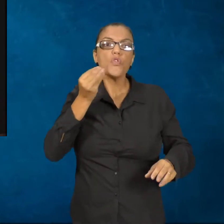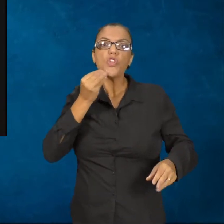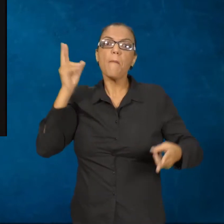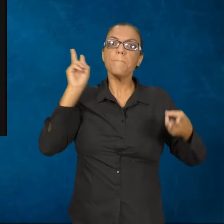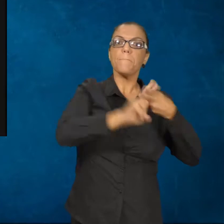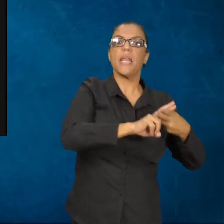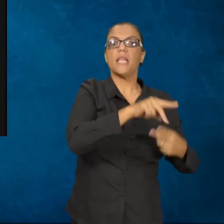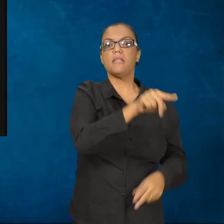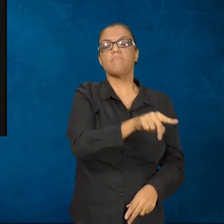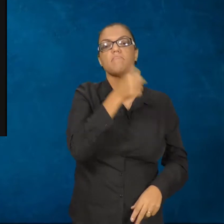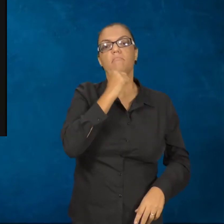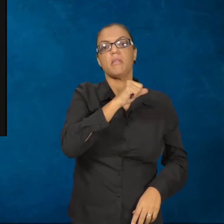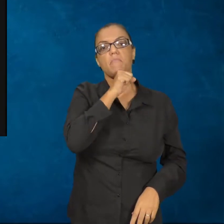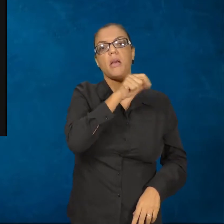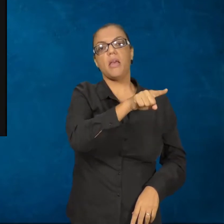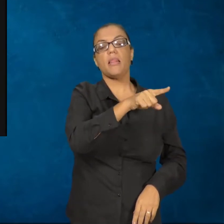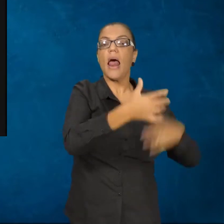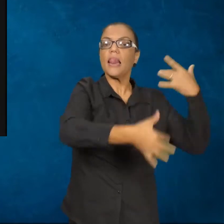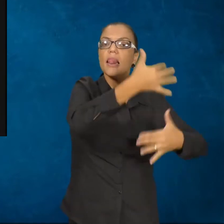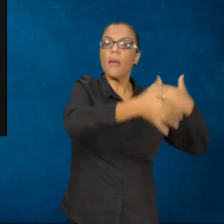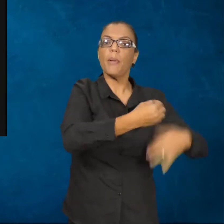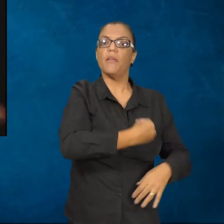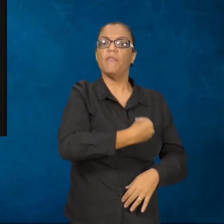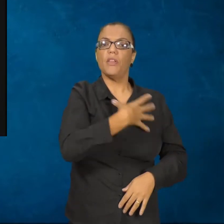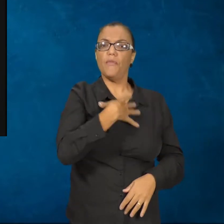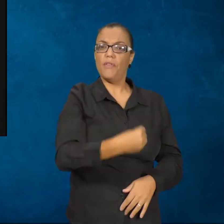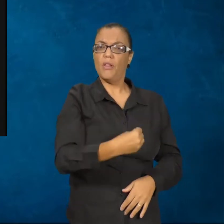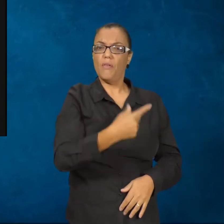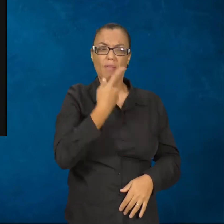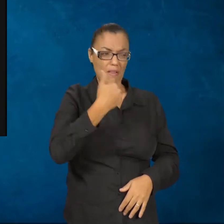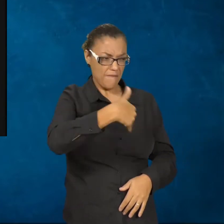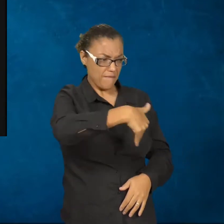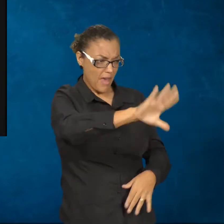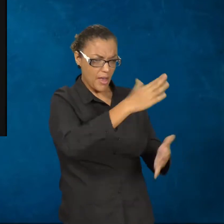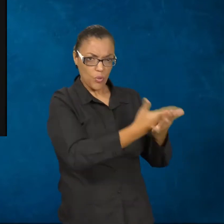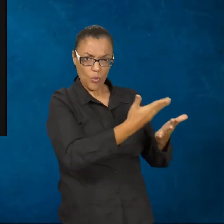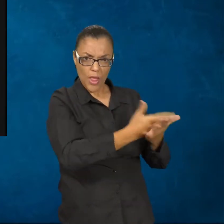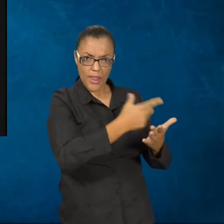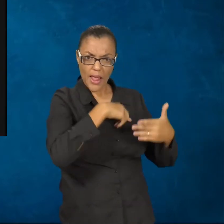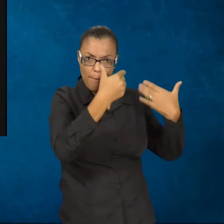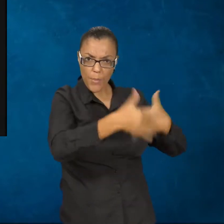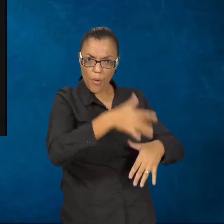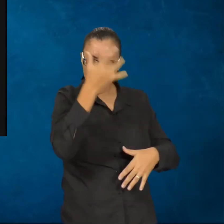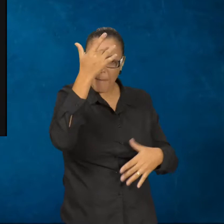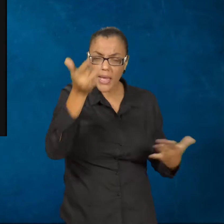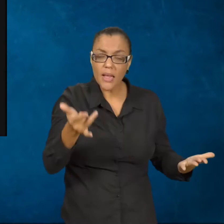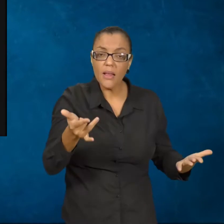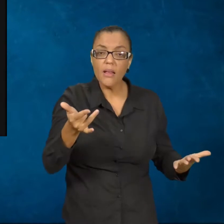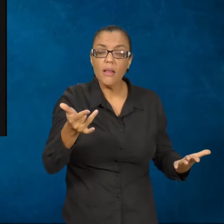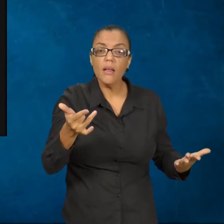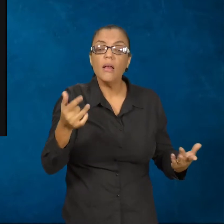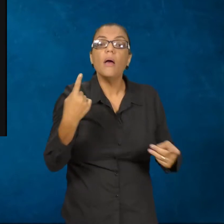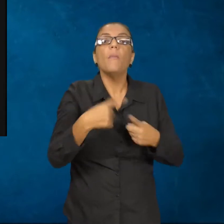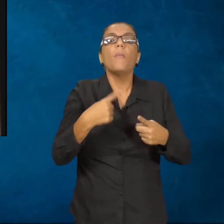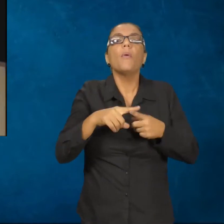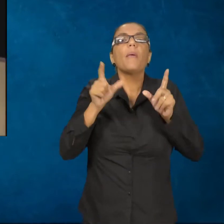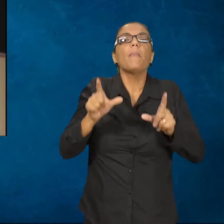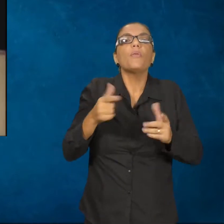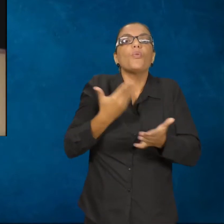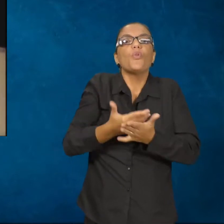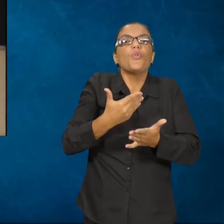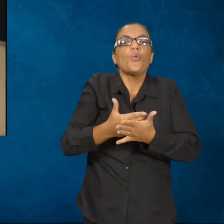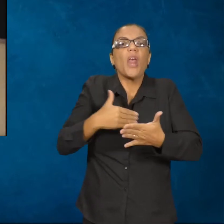do filho. É? Vai estudar porque você tem prova amanhã. Por que as pessoas estudam mais em cima da hora possível?